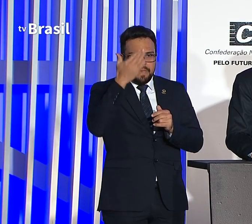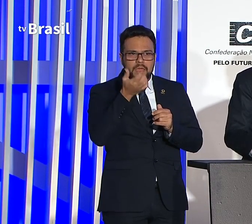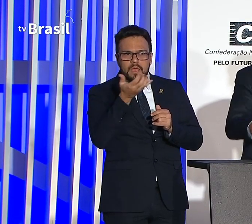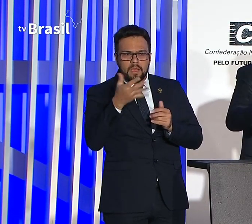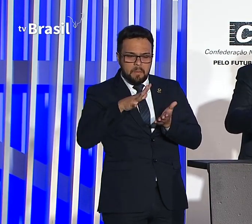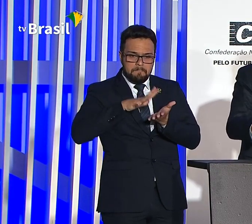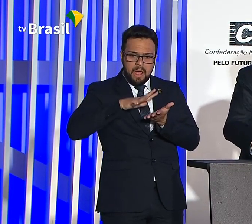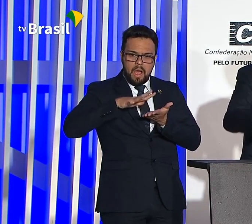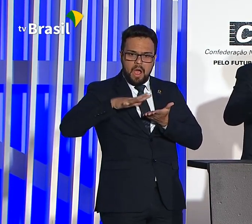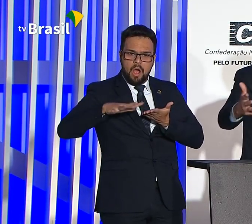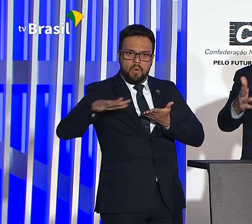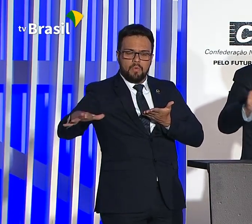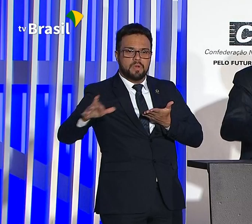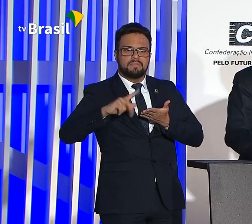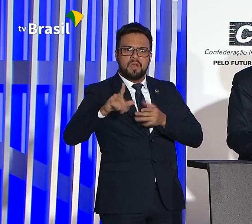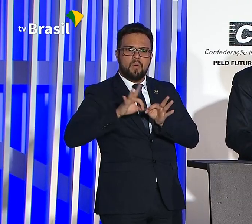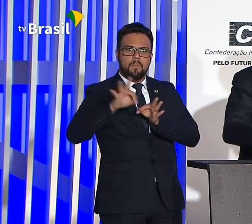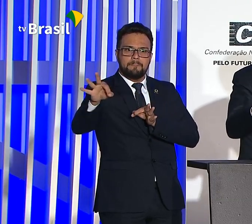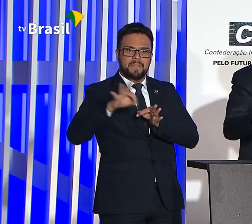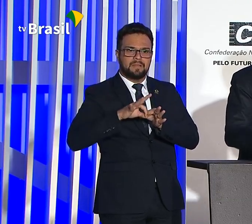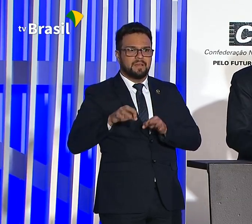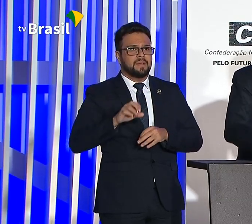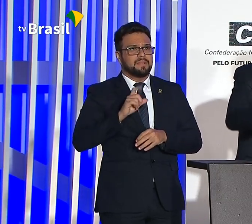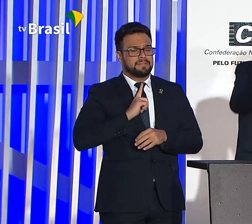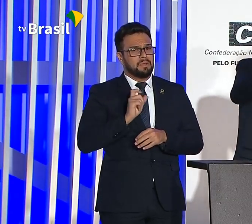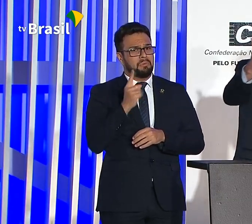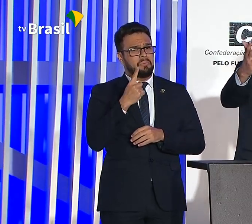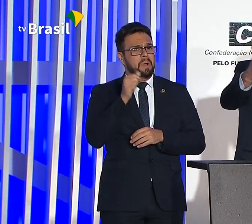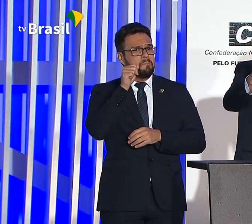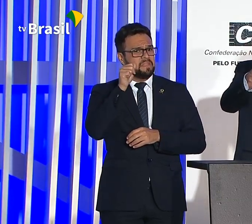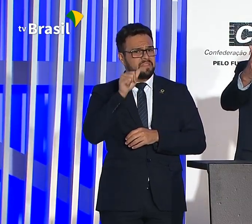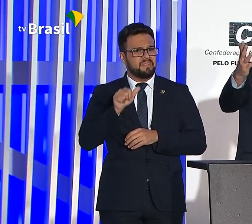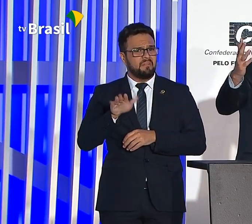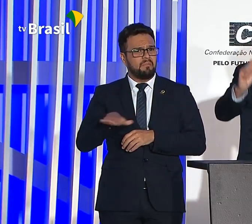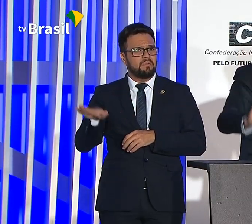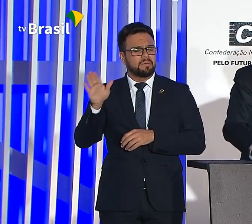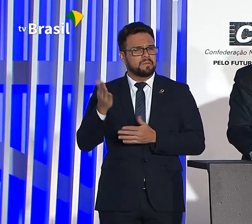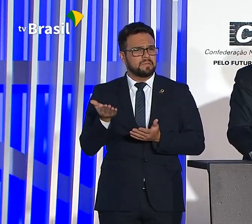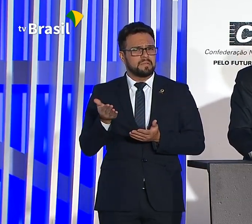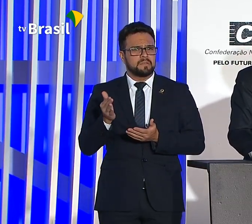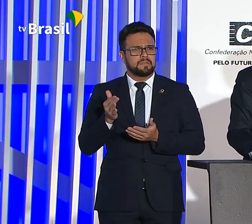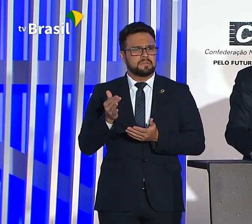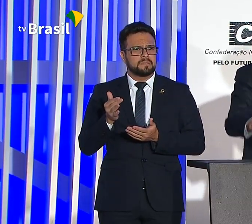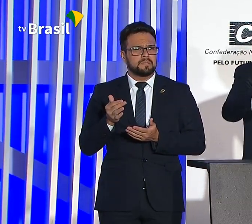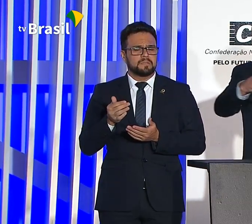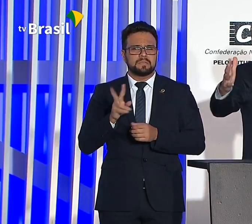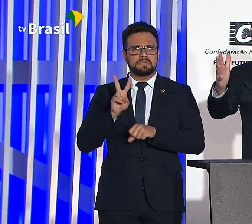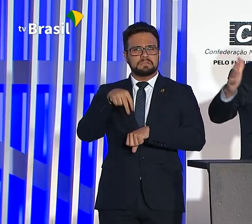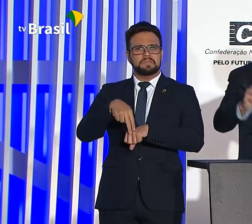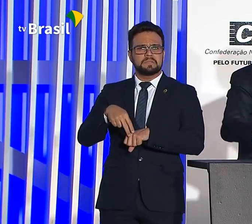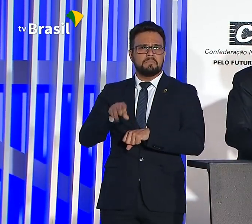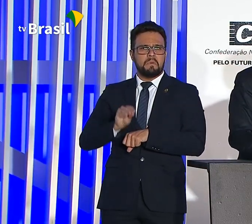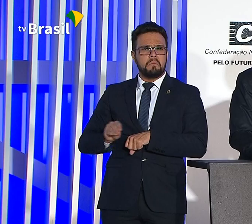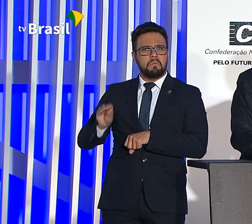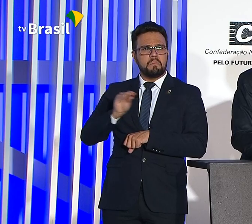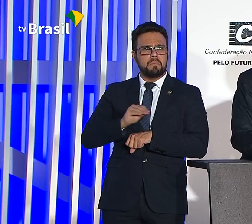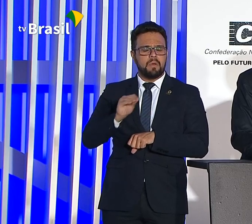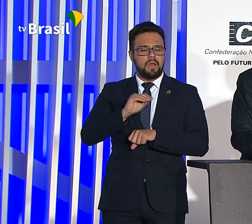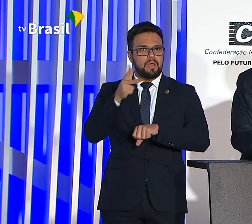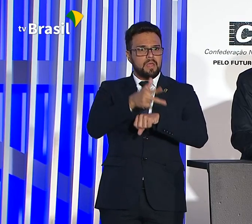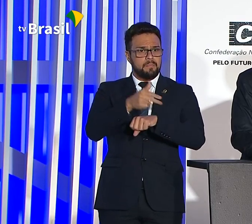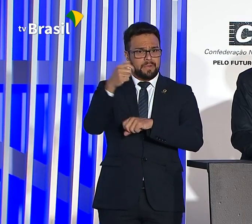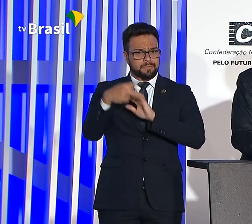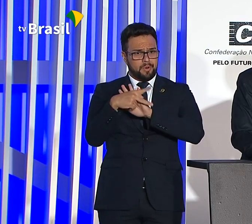tem até uma pirralha que tudo o que ela fala nossa imprensa ou nossa imprensa pelo amor de deus não desperta enorme